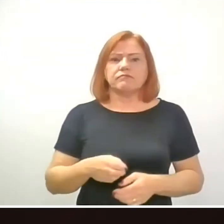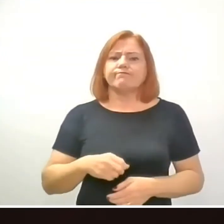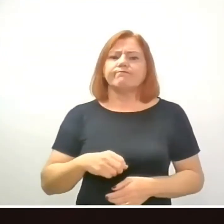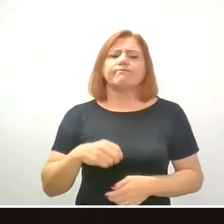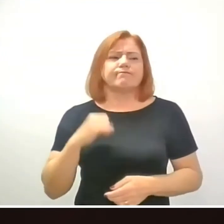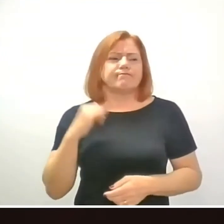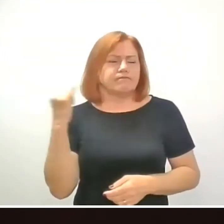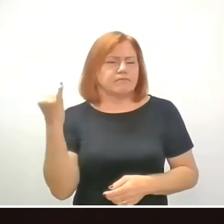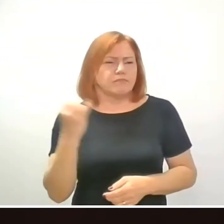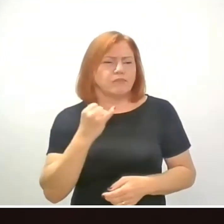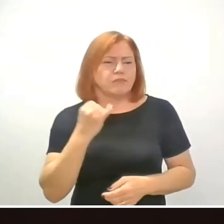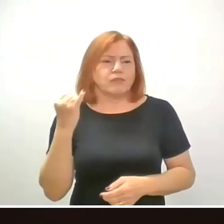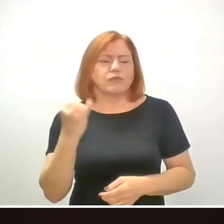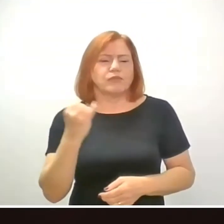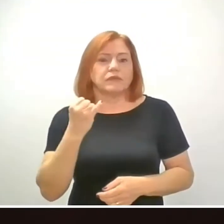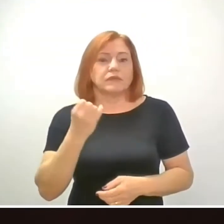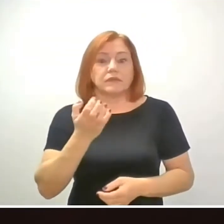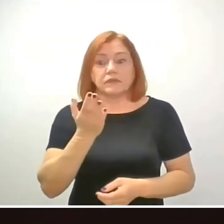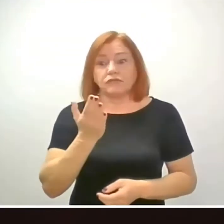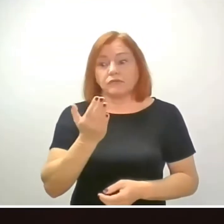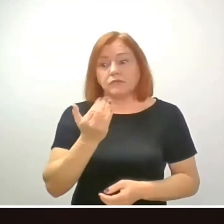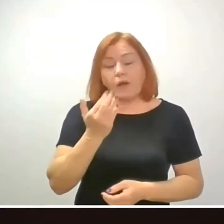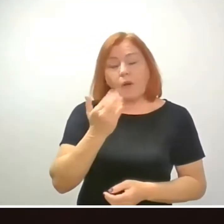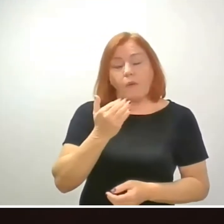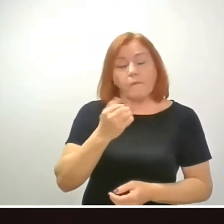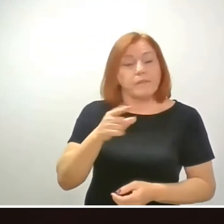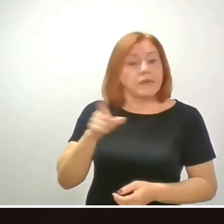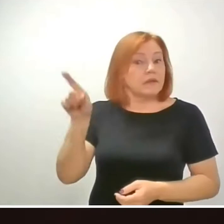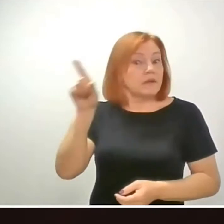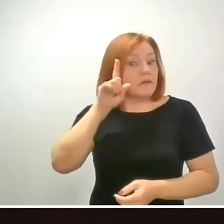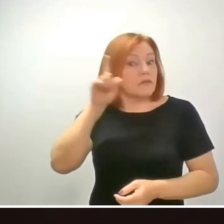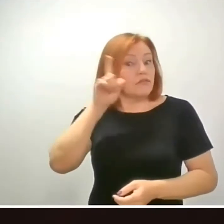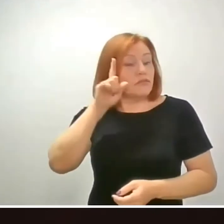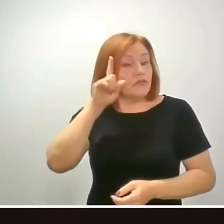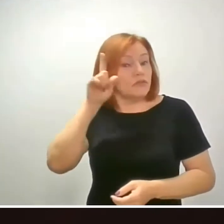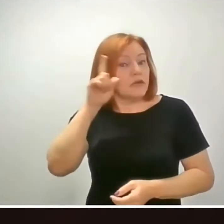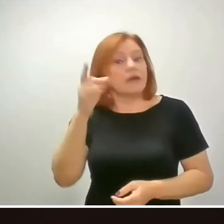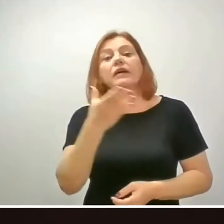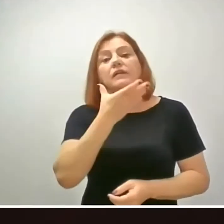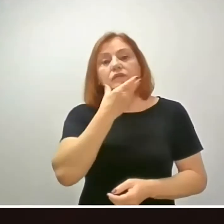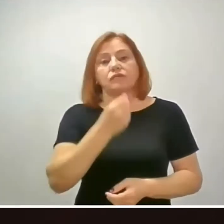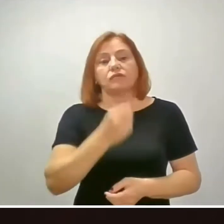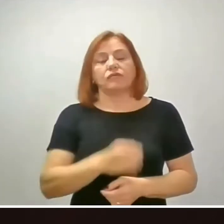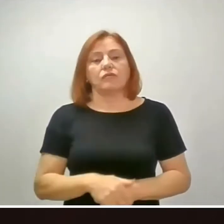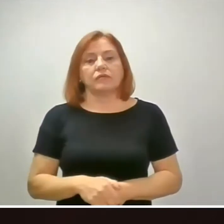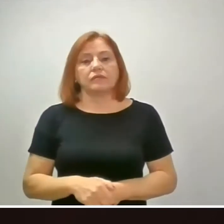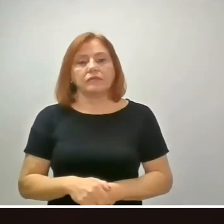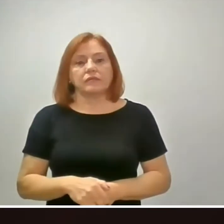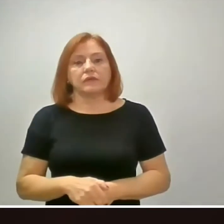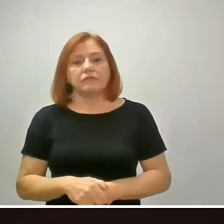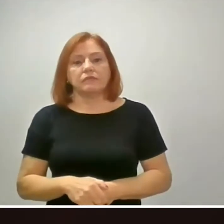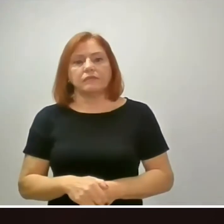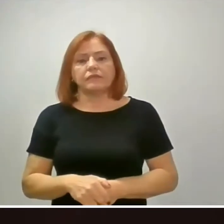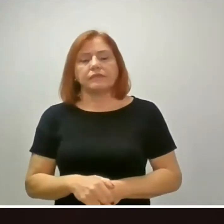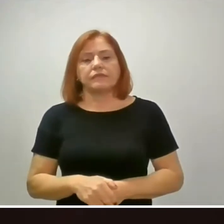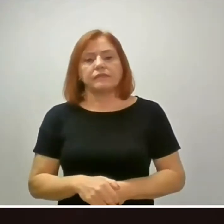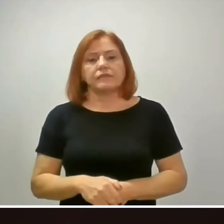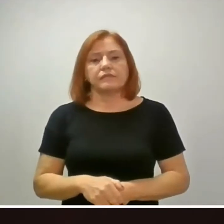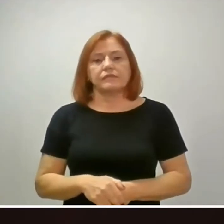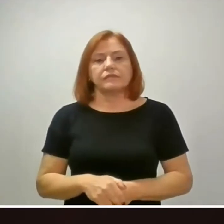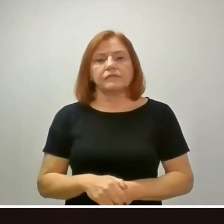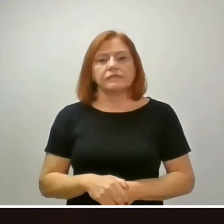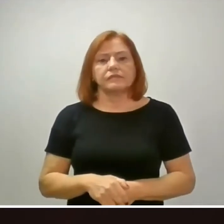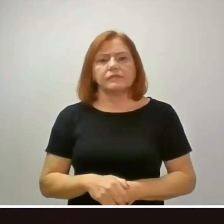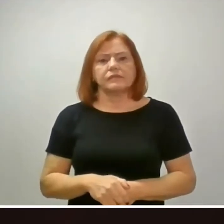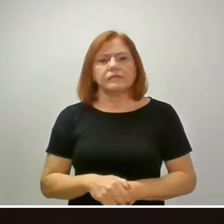importa quantos sejam, 3 homens, não. Como é que fala? É simbólico. Você,